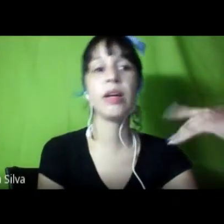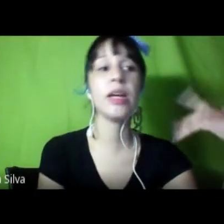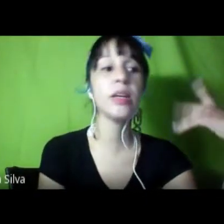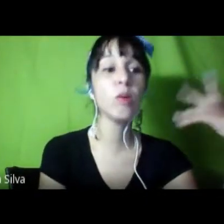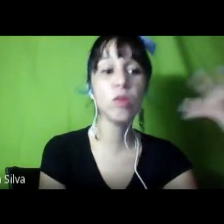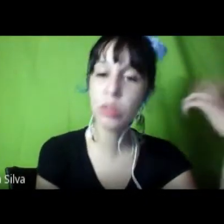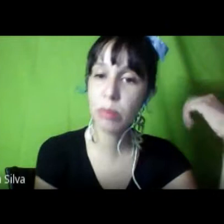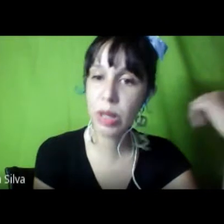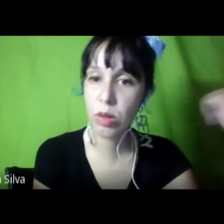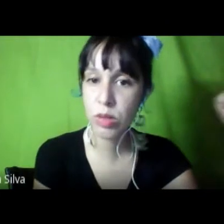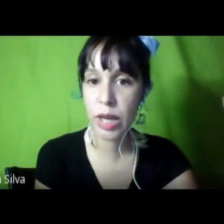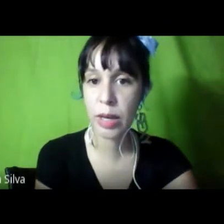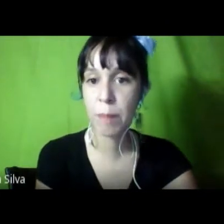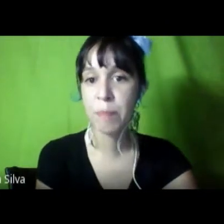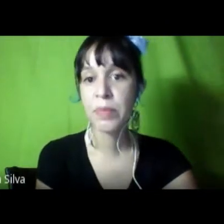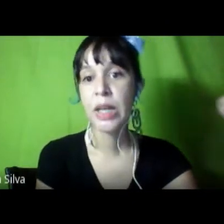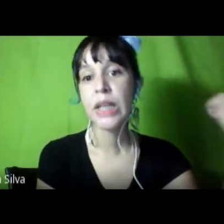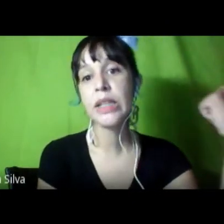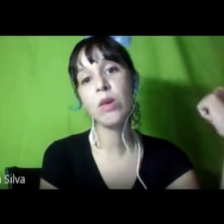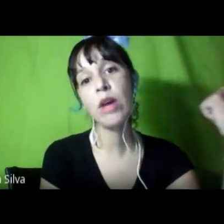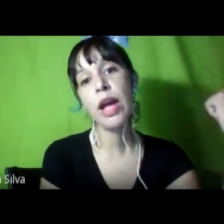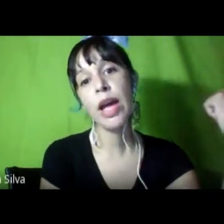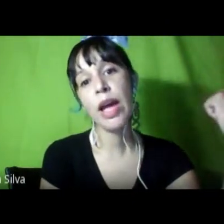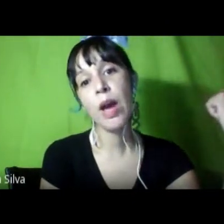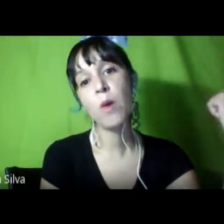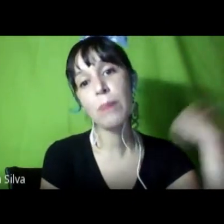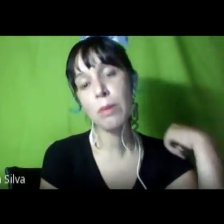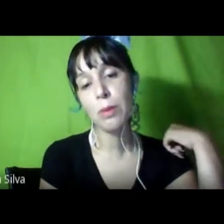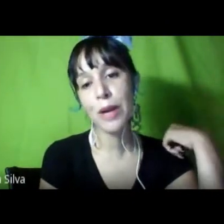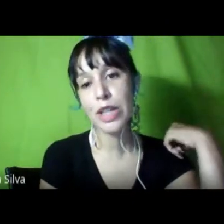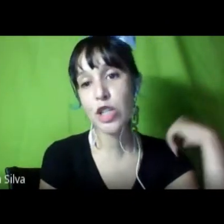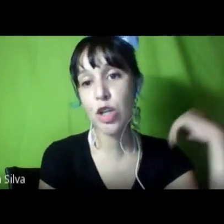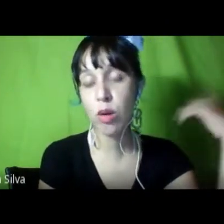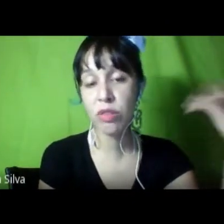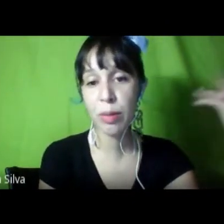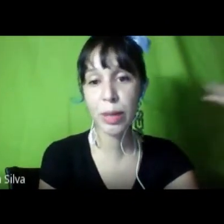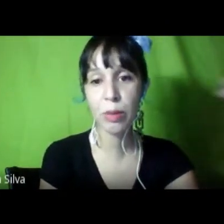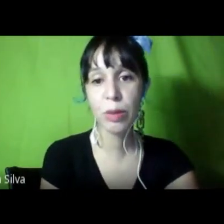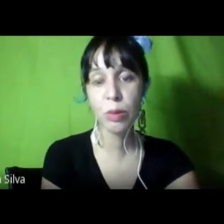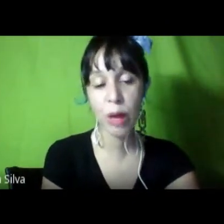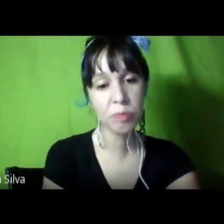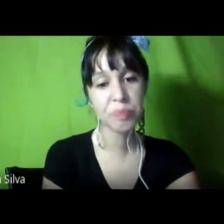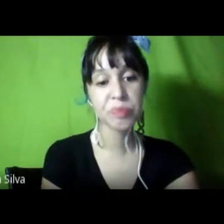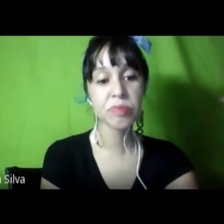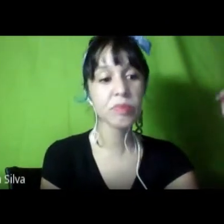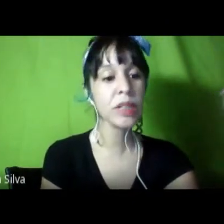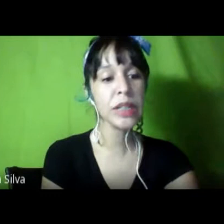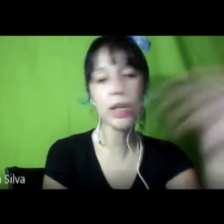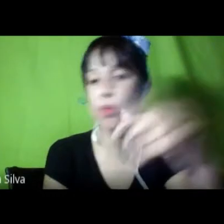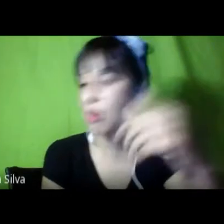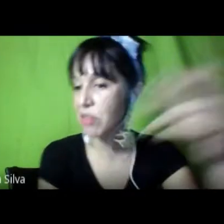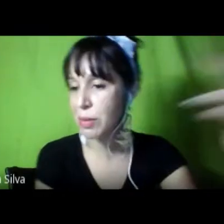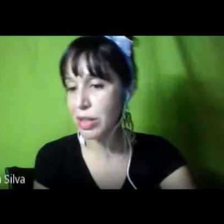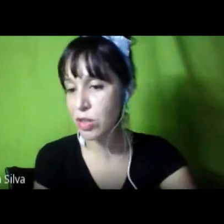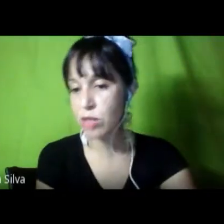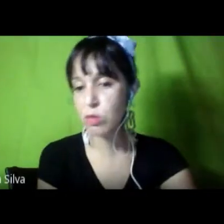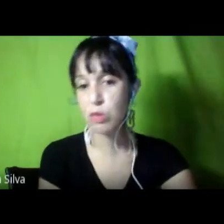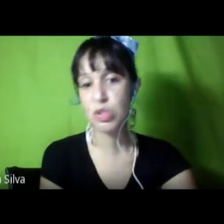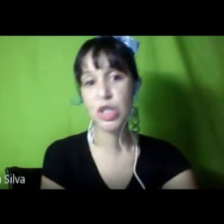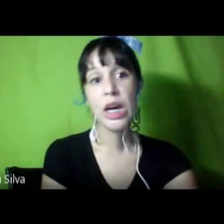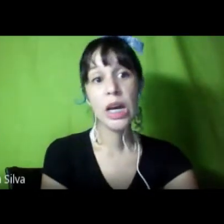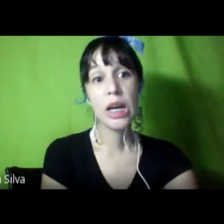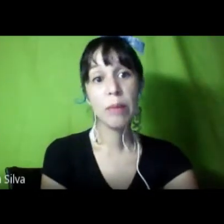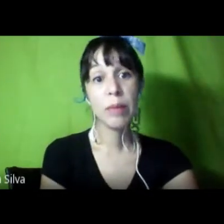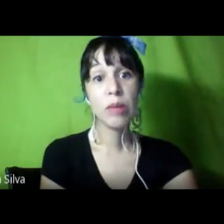né? Quem não ouve também consegue. Então, Juan Pablo Bonetti criou o alfabeto manual, que não é o alfabeto que nós temos